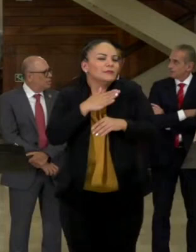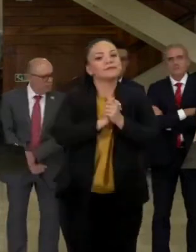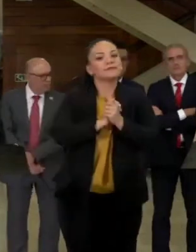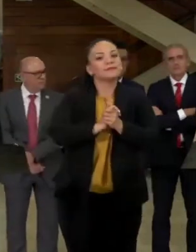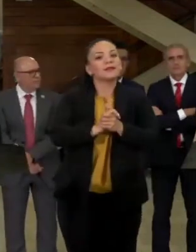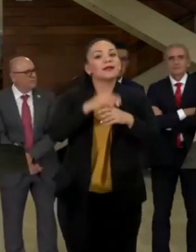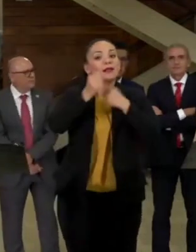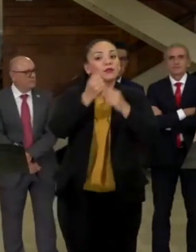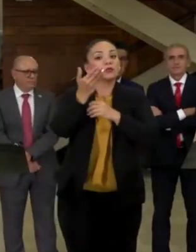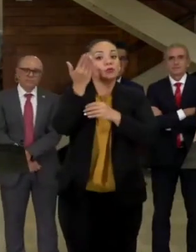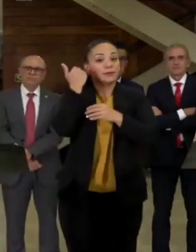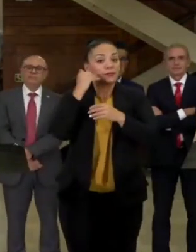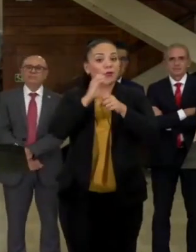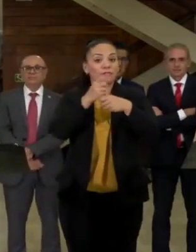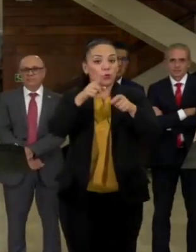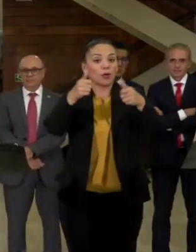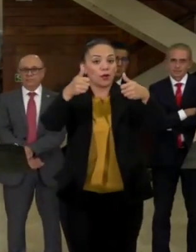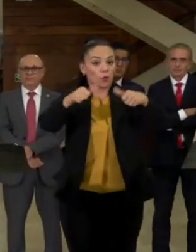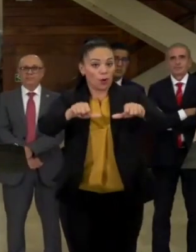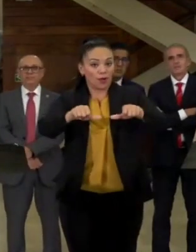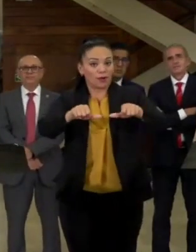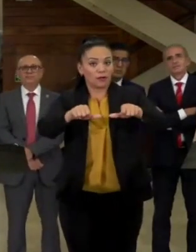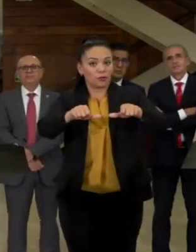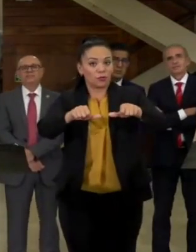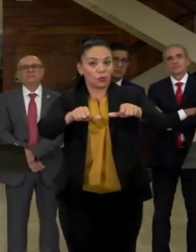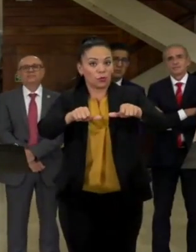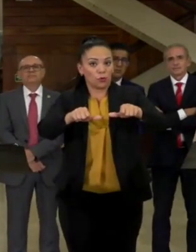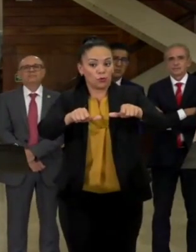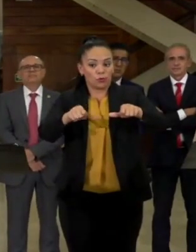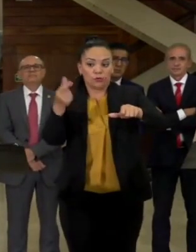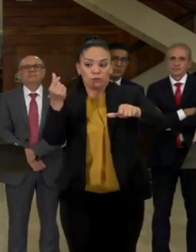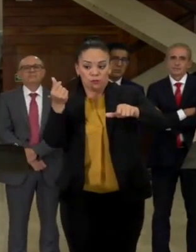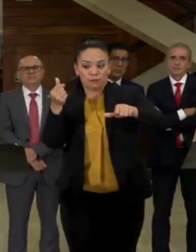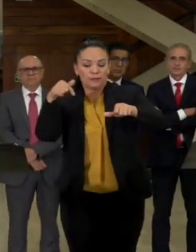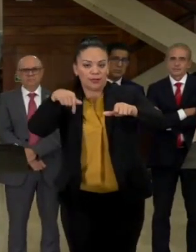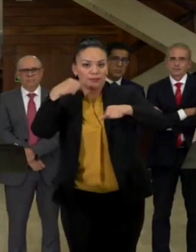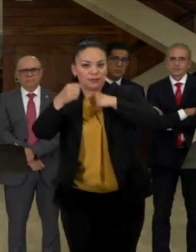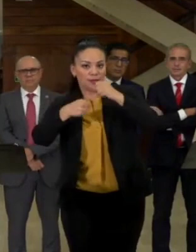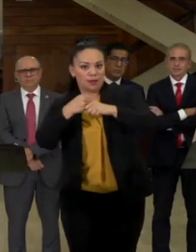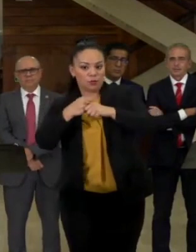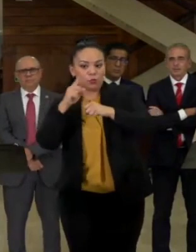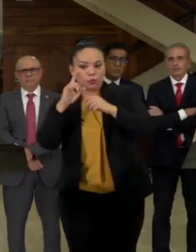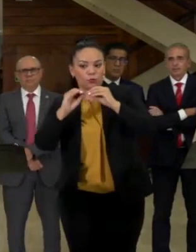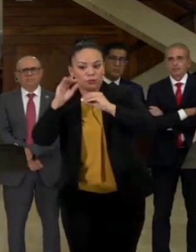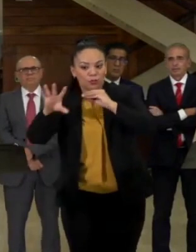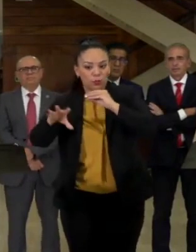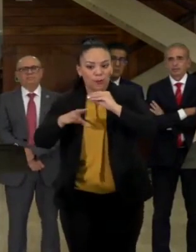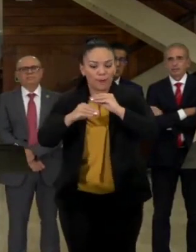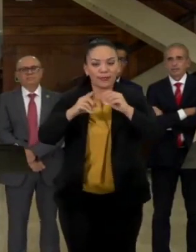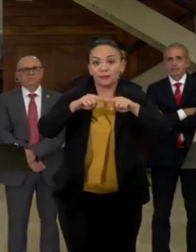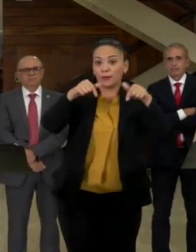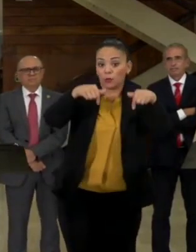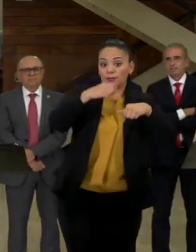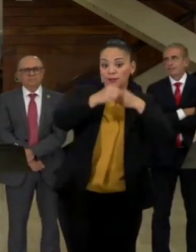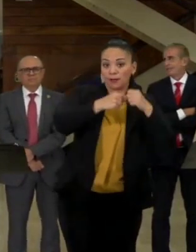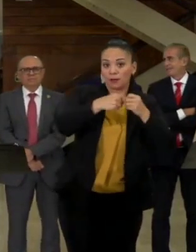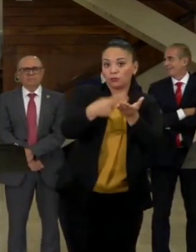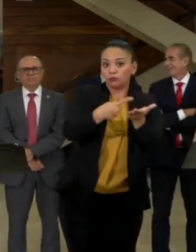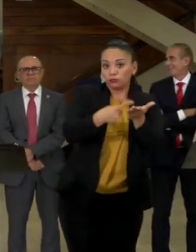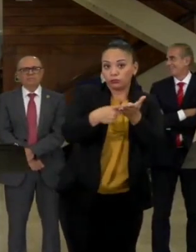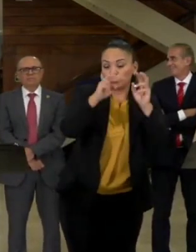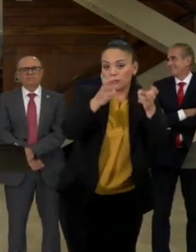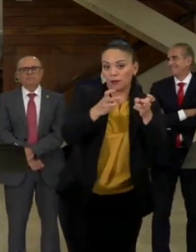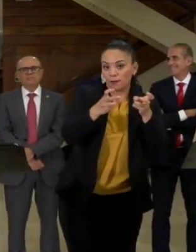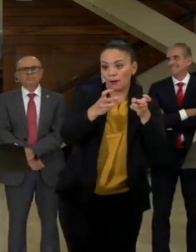un acuerdo el año pasado de que este año se iba a negociar a ver si se daba ese 1% o no. El ministro de Hacienda comunicó que